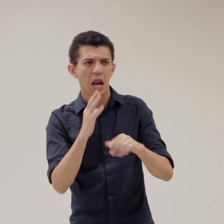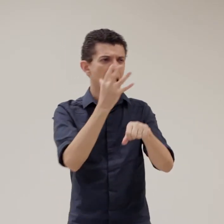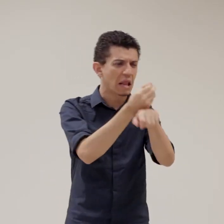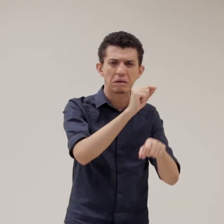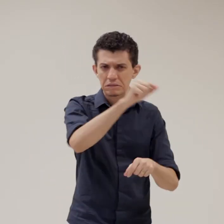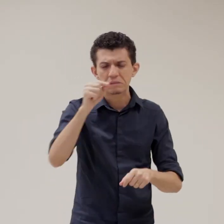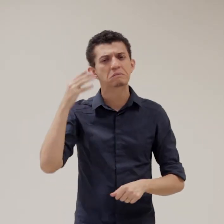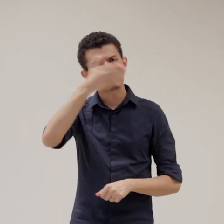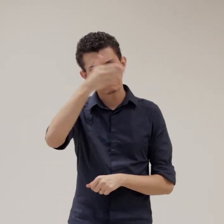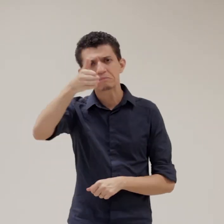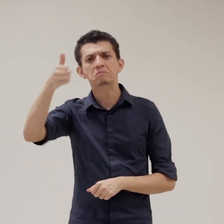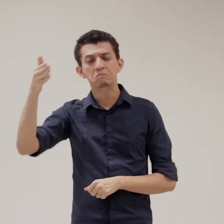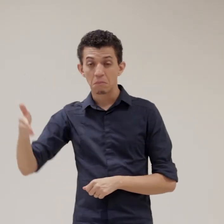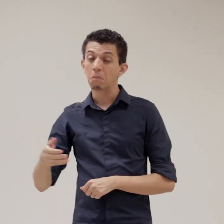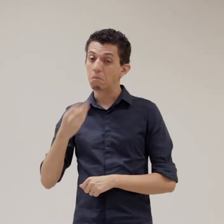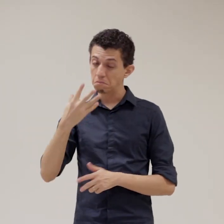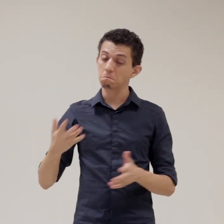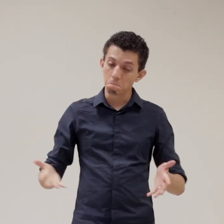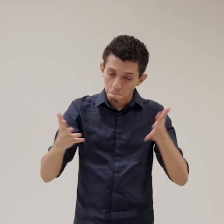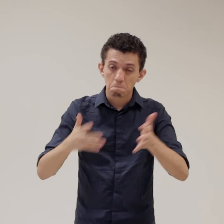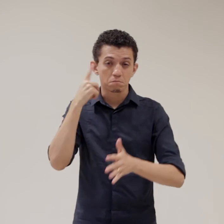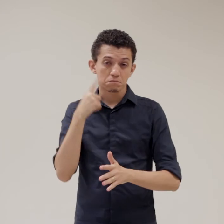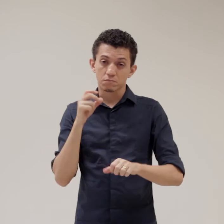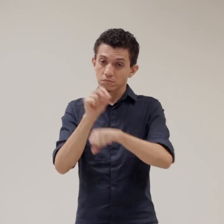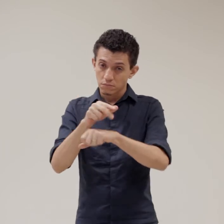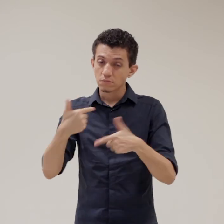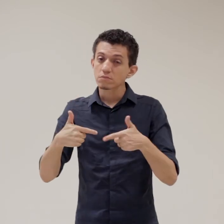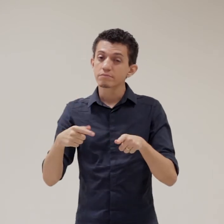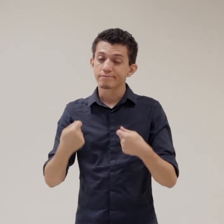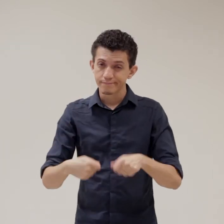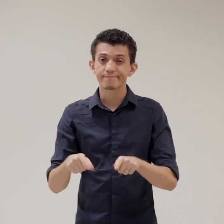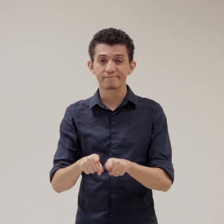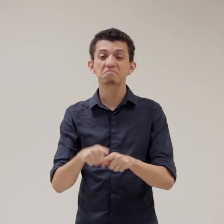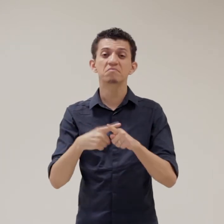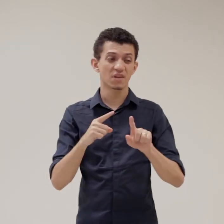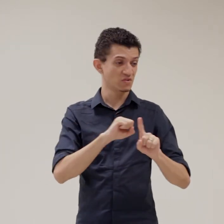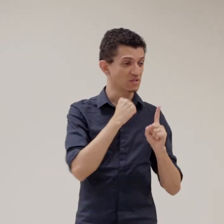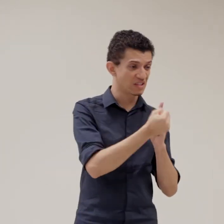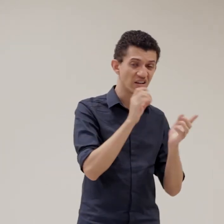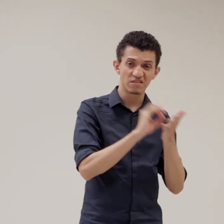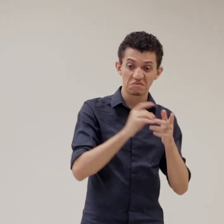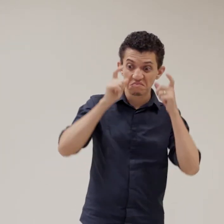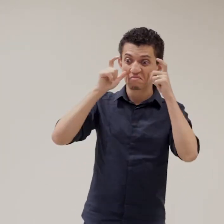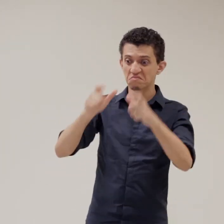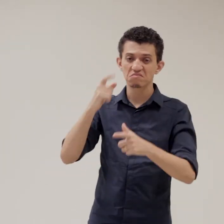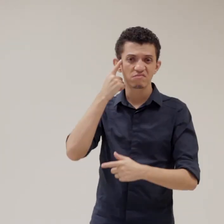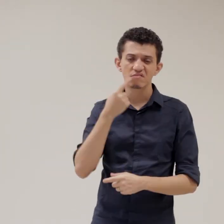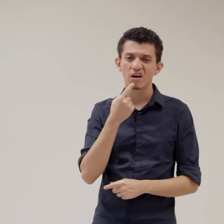evangélicas têm despertado para essa necessidade, sobretudo nas grandes cidades. Porém, no interior e nas regiões mais carentes, a